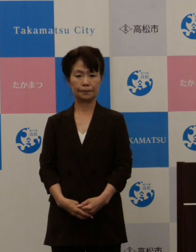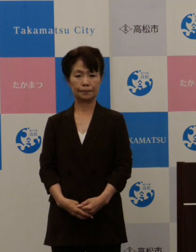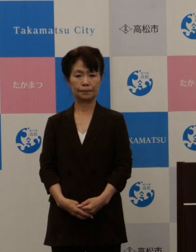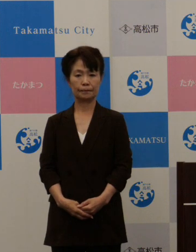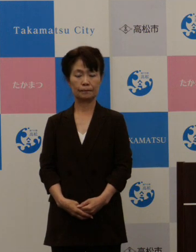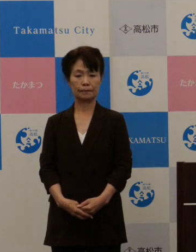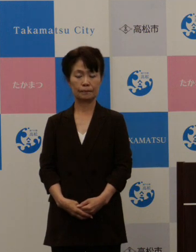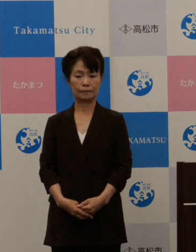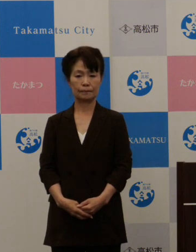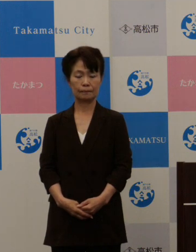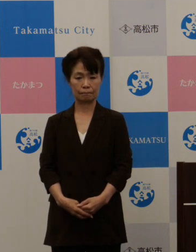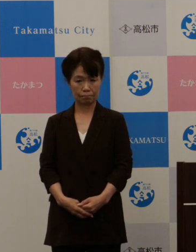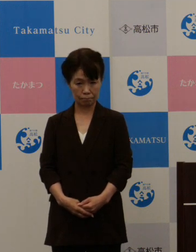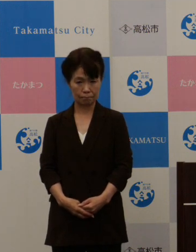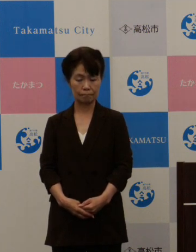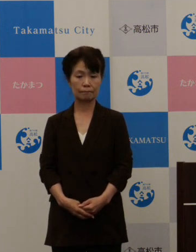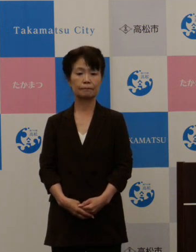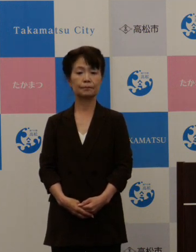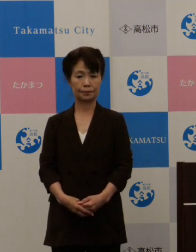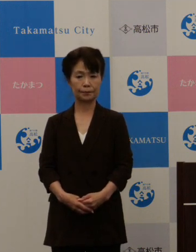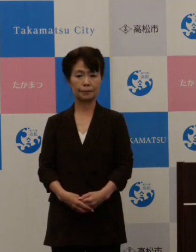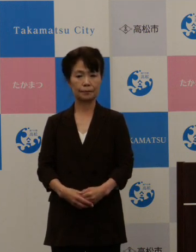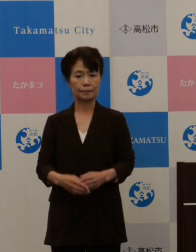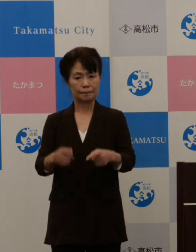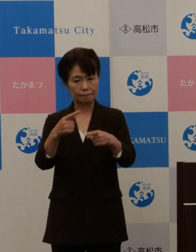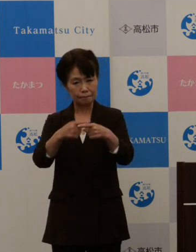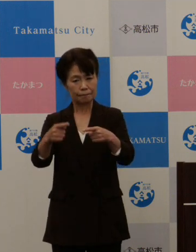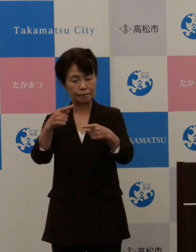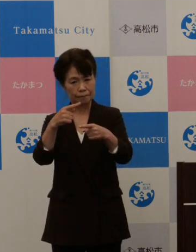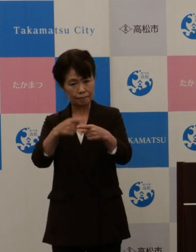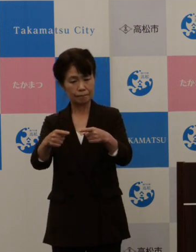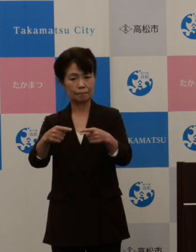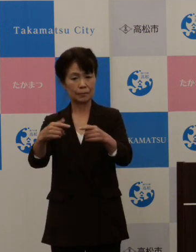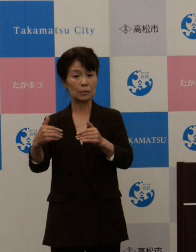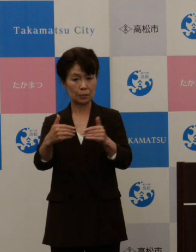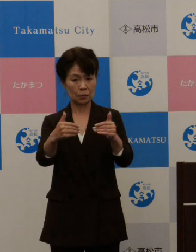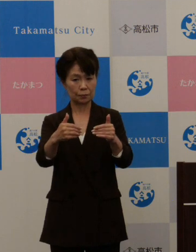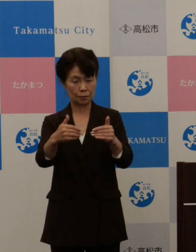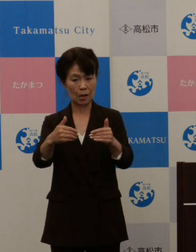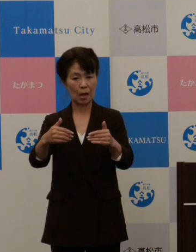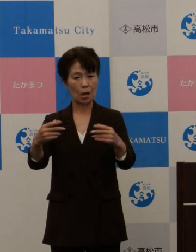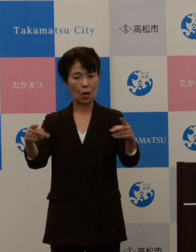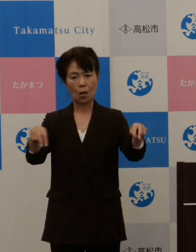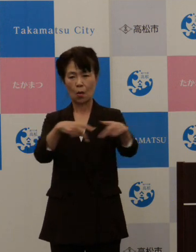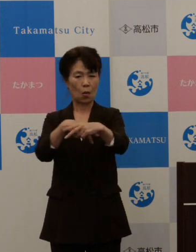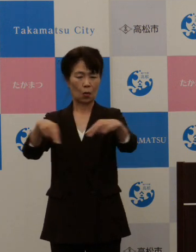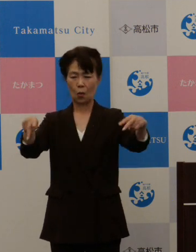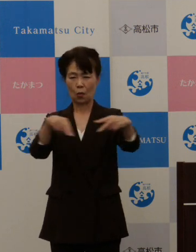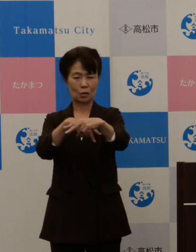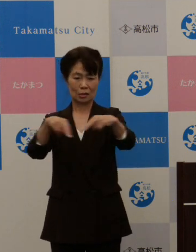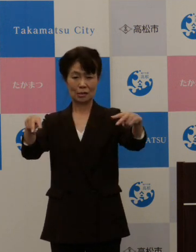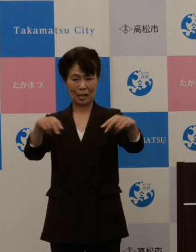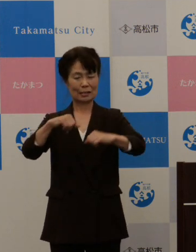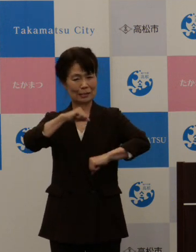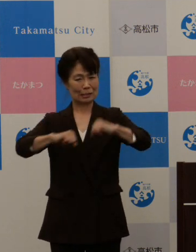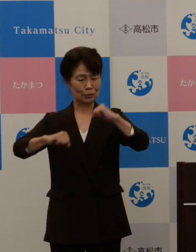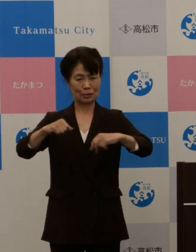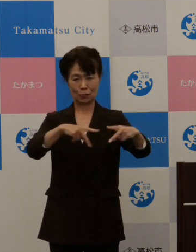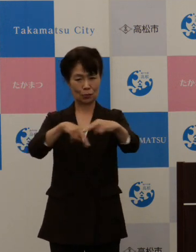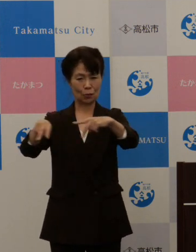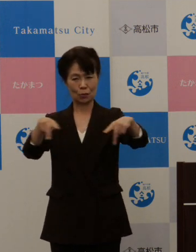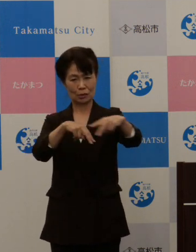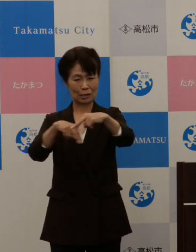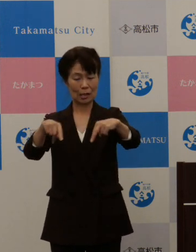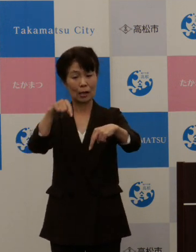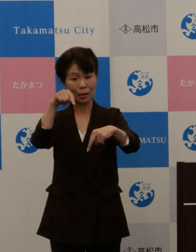まあ、いずれにいたしましてもまずは段階的にということで、いわゆる歩行者天国的な取り扱いからプロム